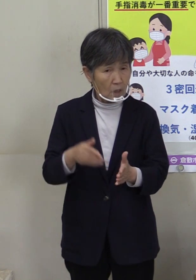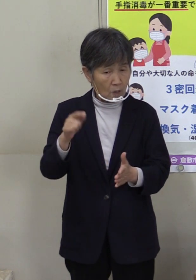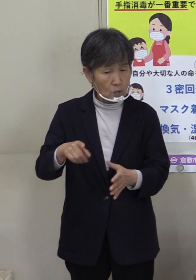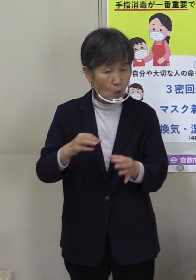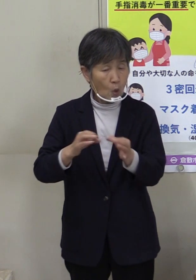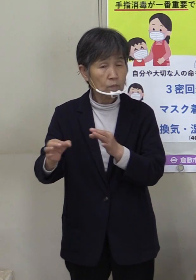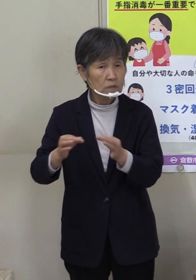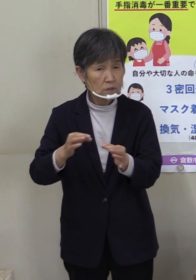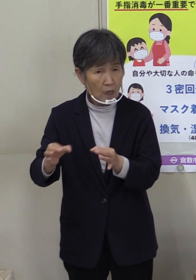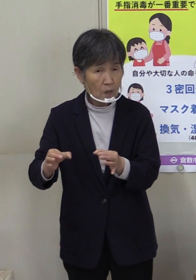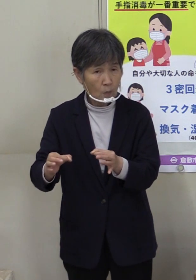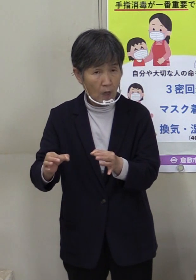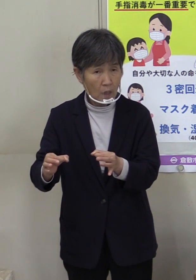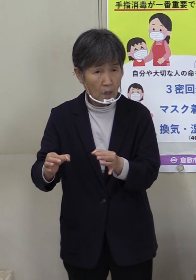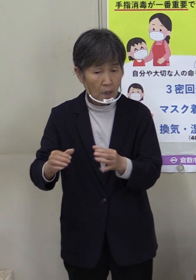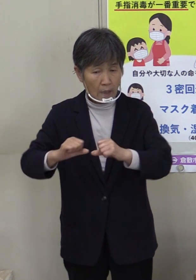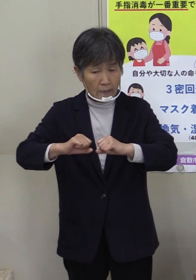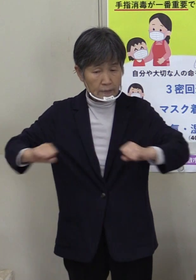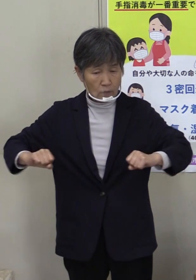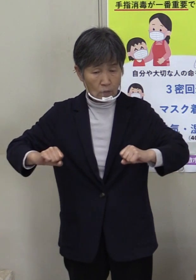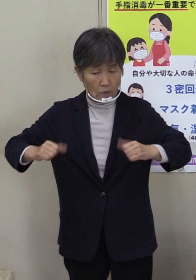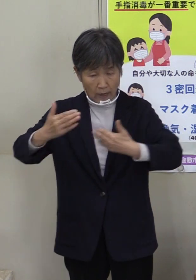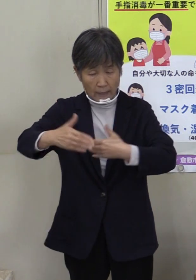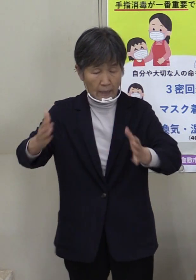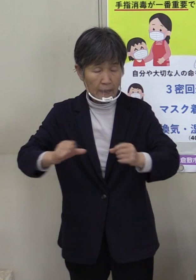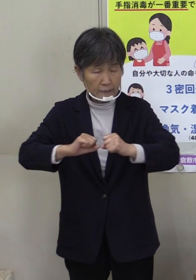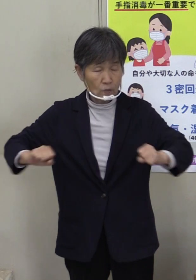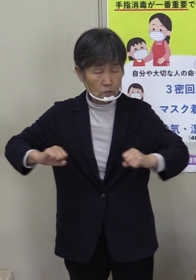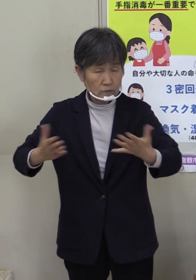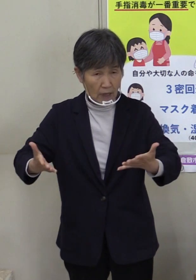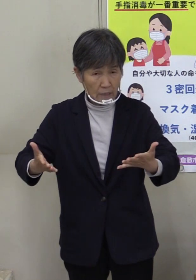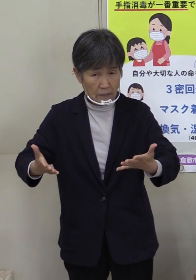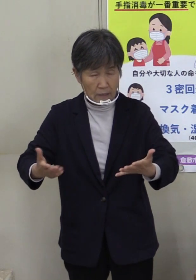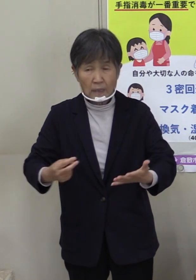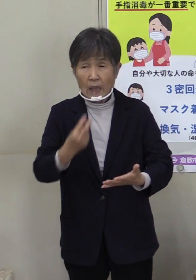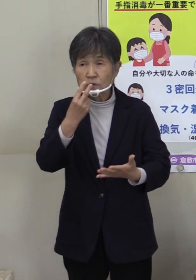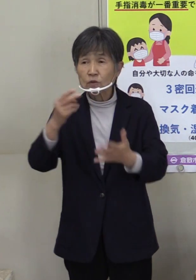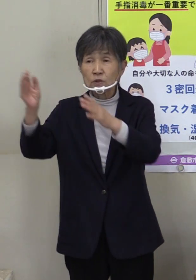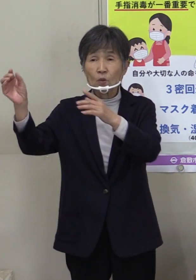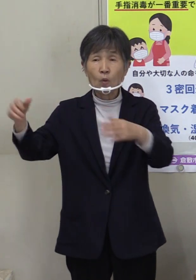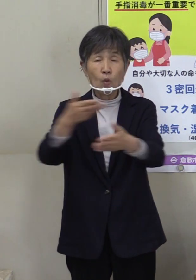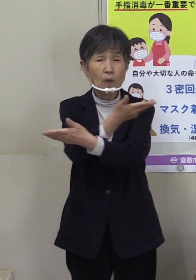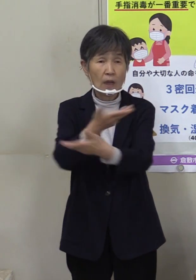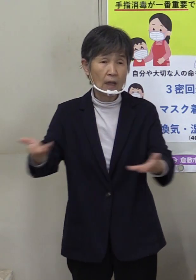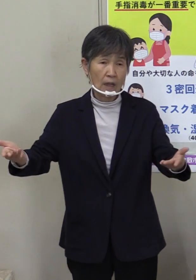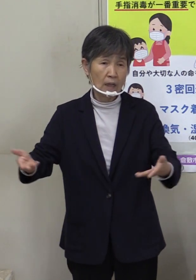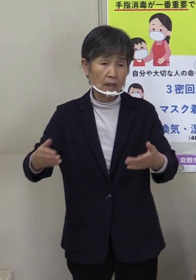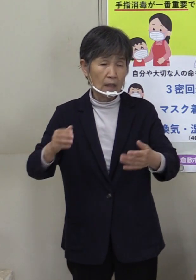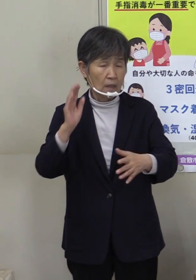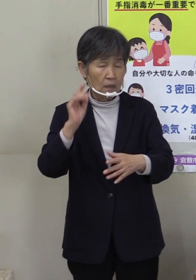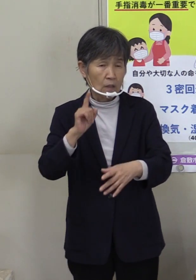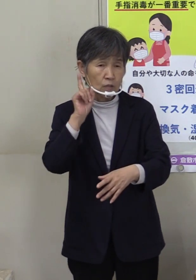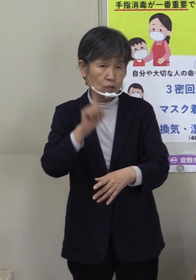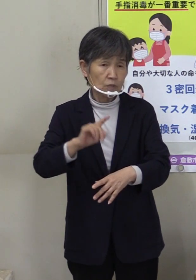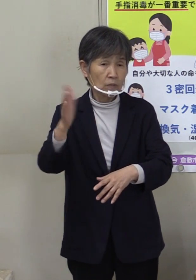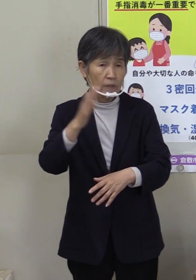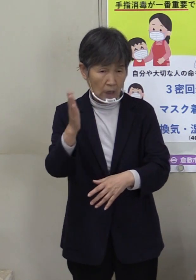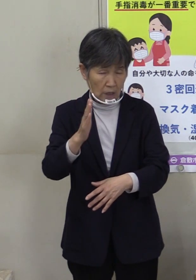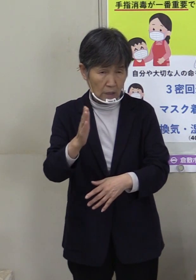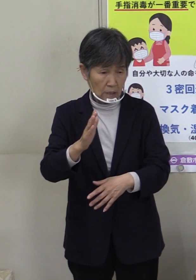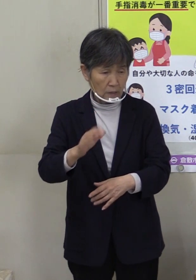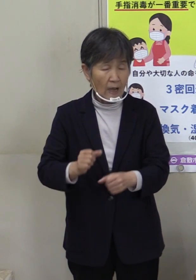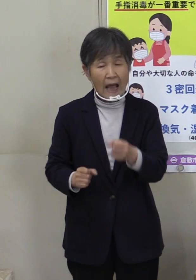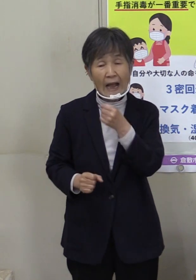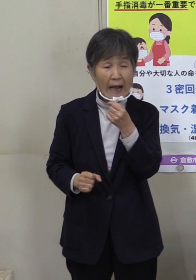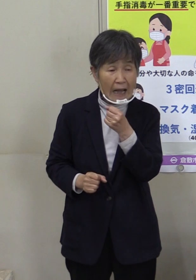店なんですけれども、そんなに広いお店ではない中で、まあ、換気がうまくいってなかったんじゃないかというお話でちょっとありましたが、カラオケはあった